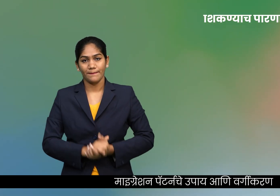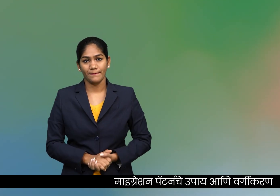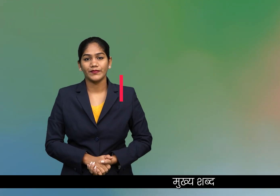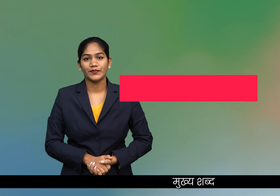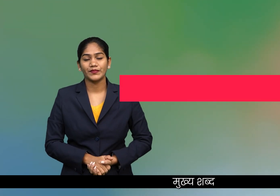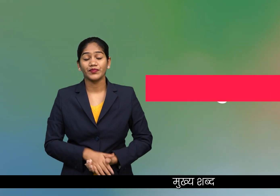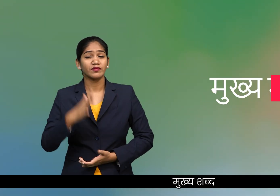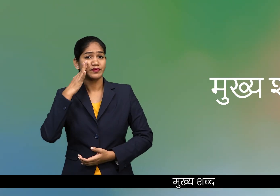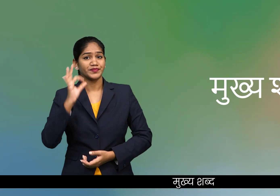मुख्य शब्द.